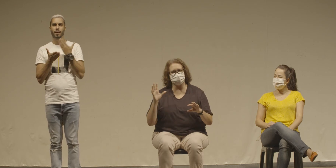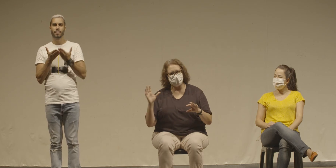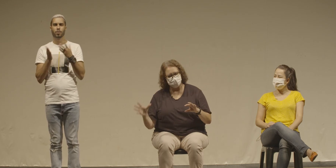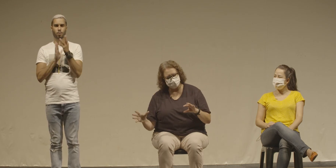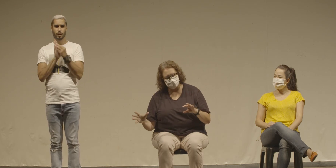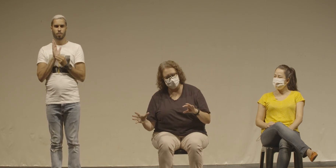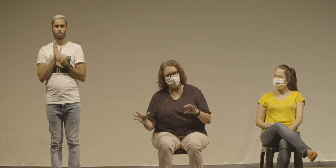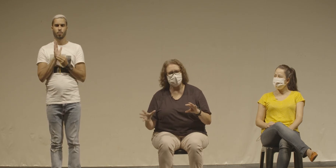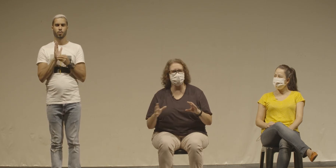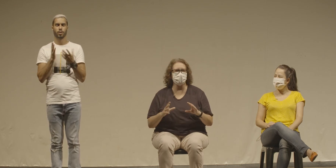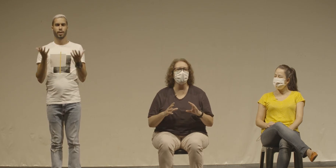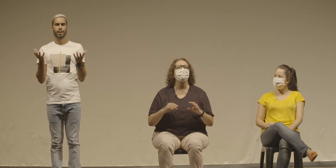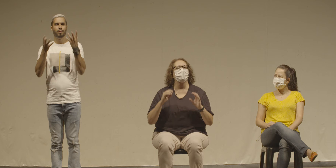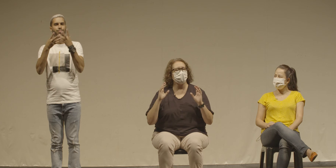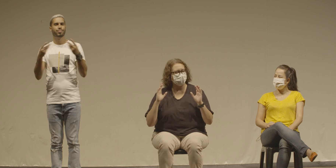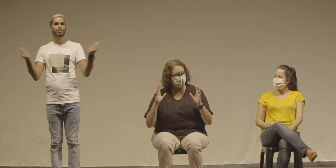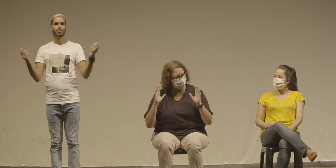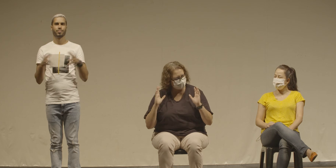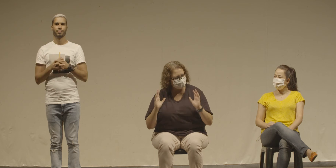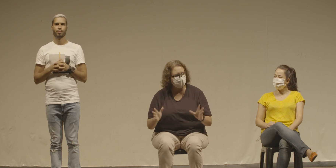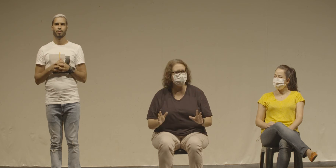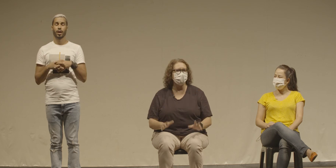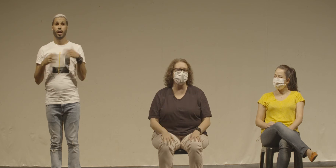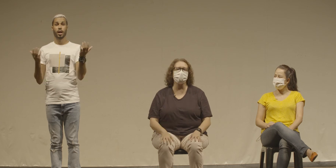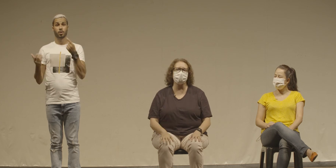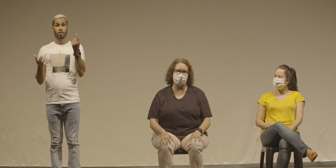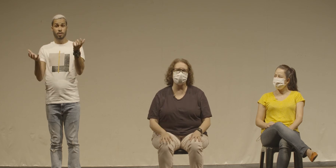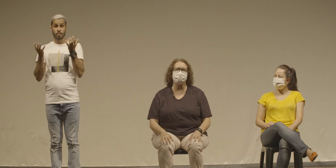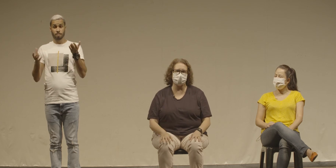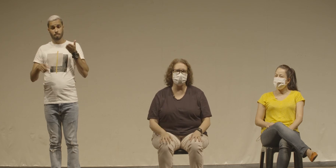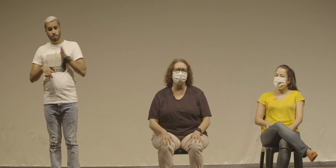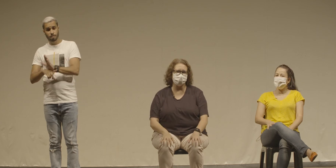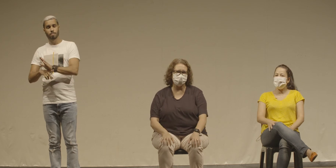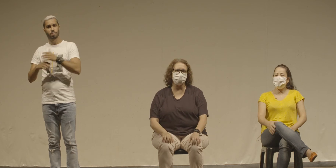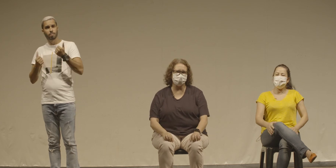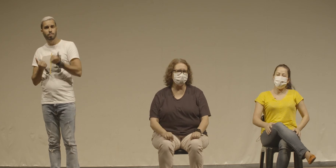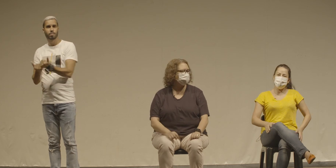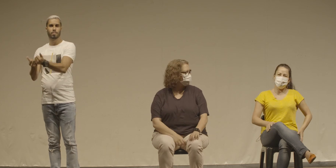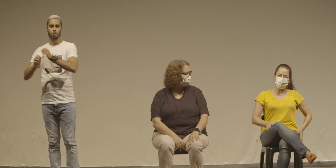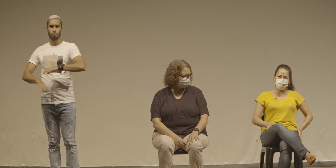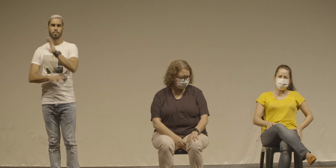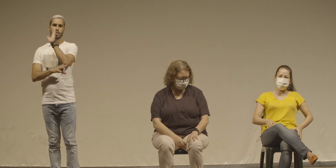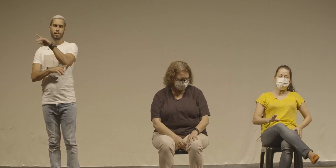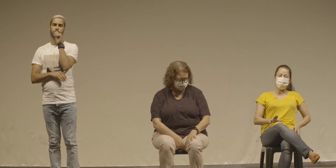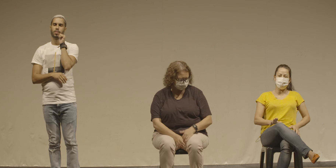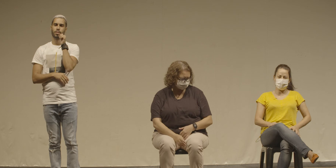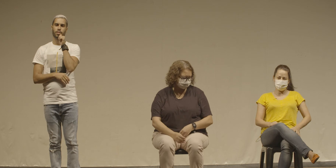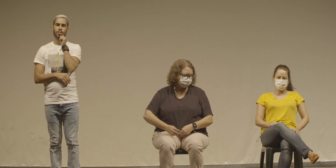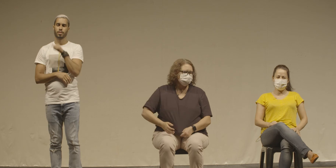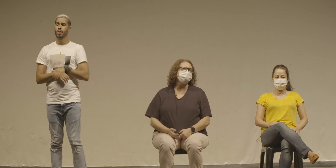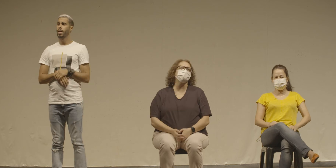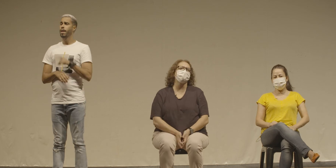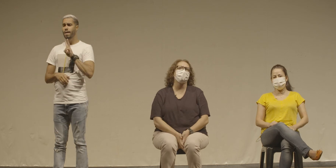prol do esporte feminino no Brasil, em prol do basquete feminino também, entendeu? E eu acho que vai ficar disponível